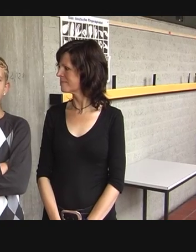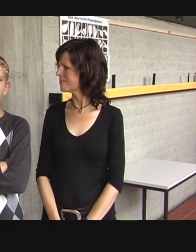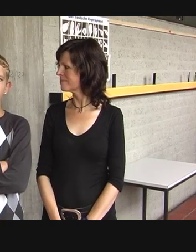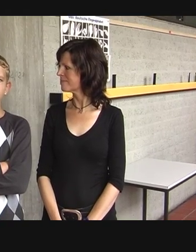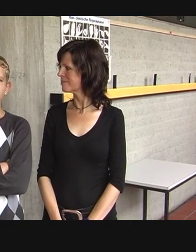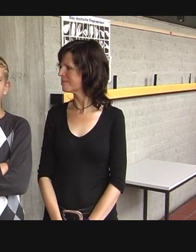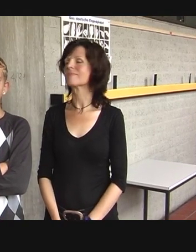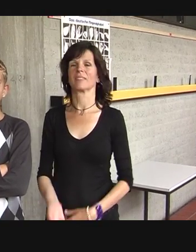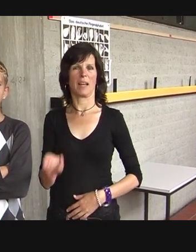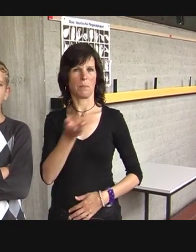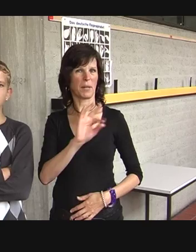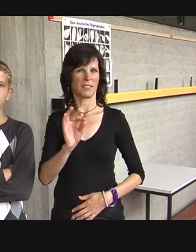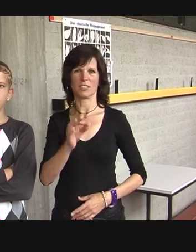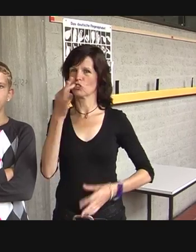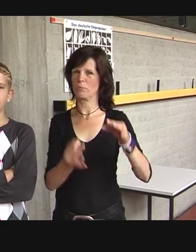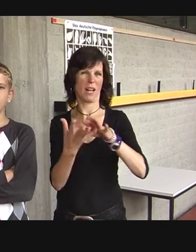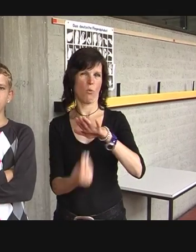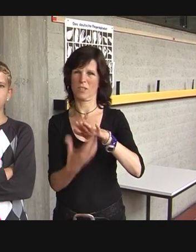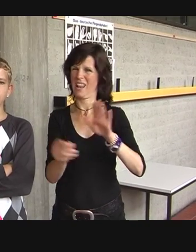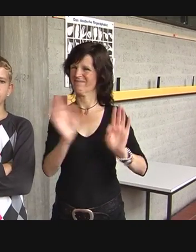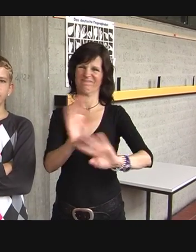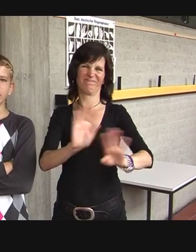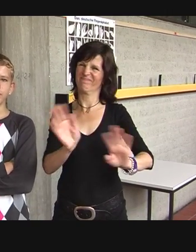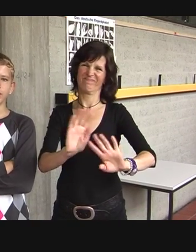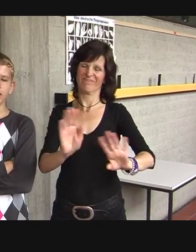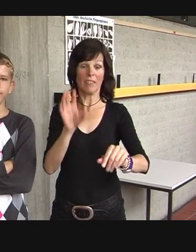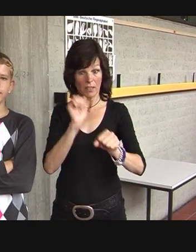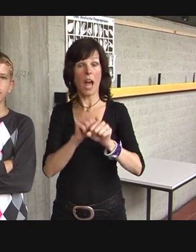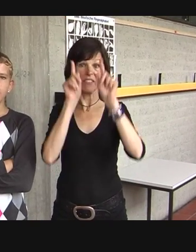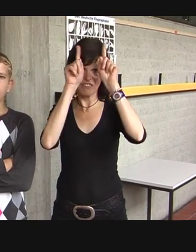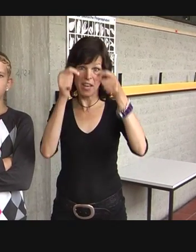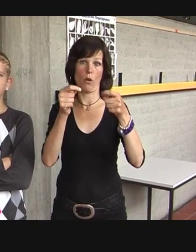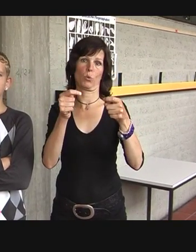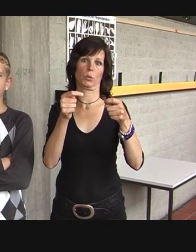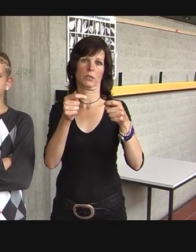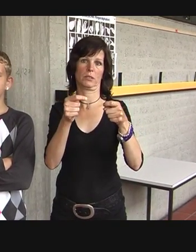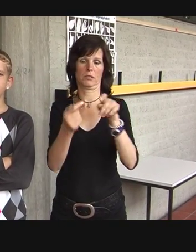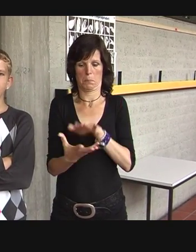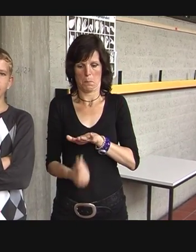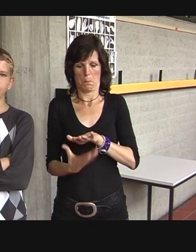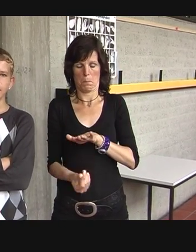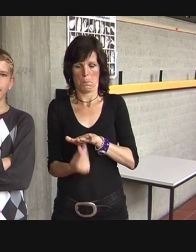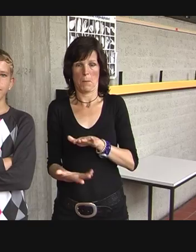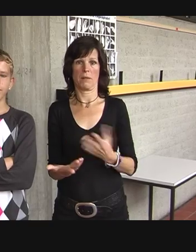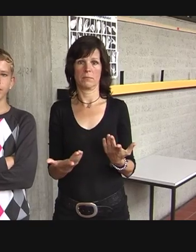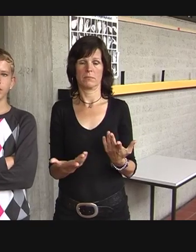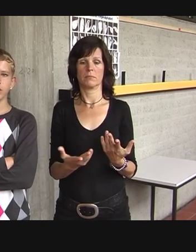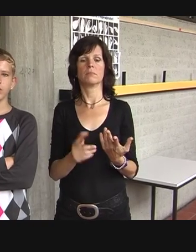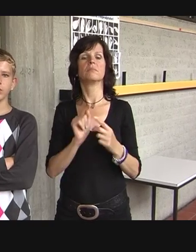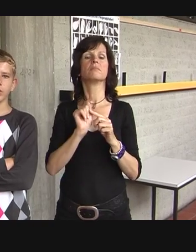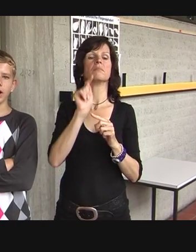Man sollte am besten keine Spiele runterladen, weil da können die Viren entstehen, ganz viele. Und derjenige, der dahinter steht, der kann